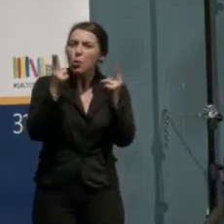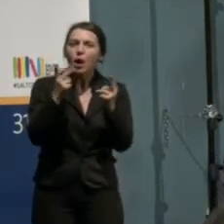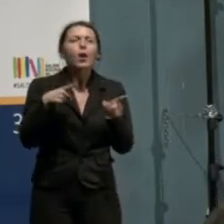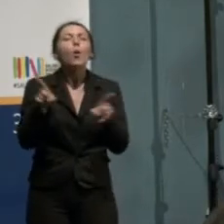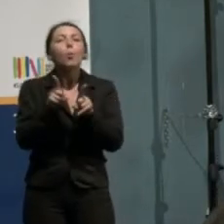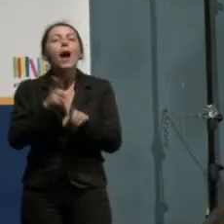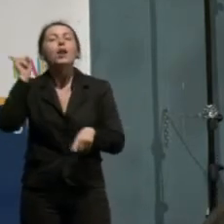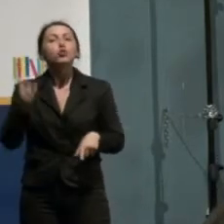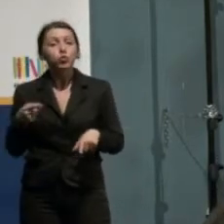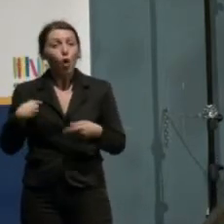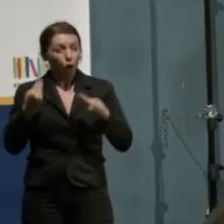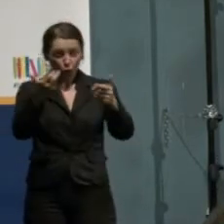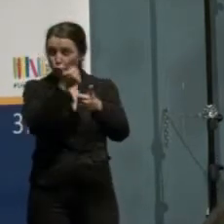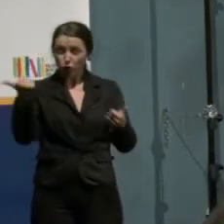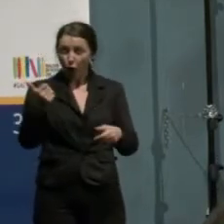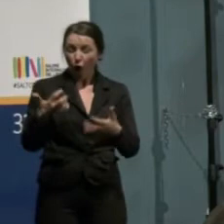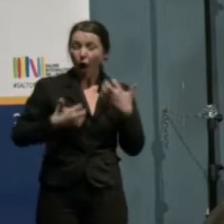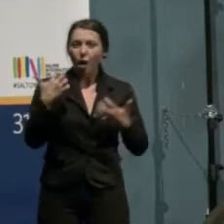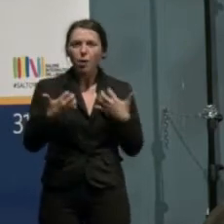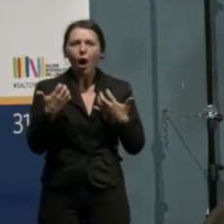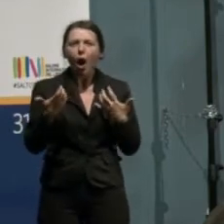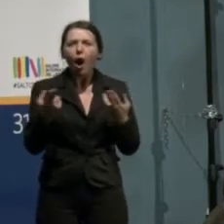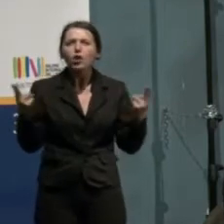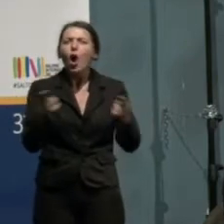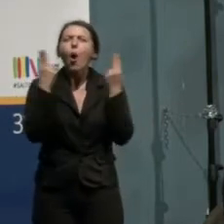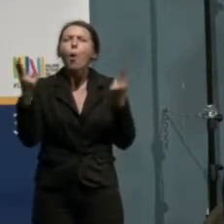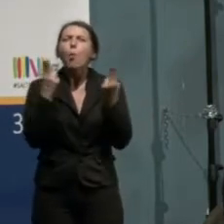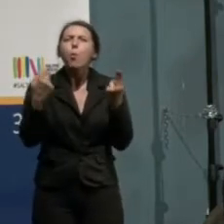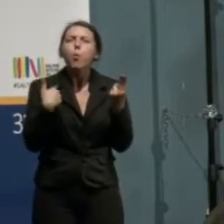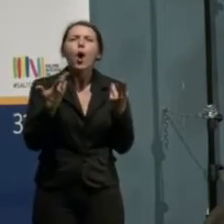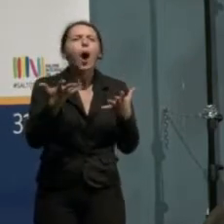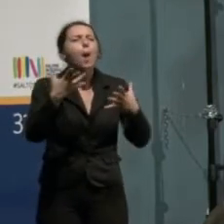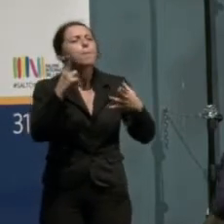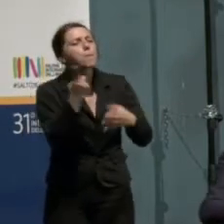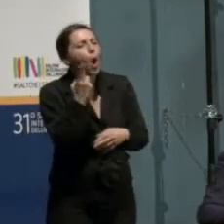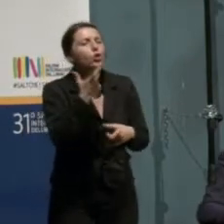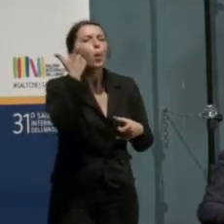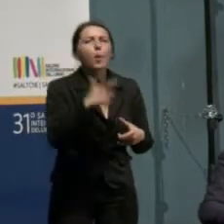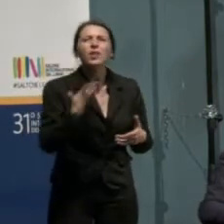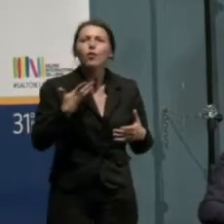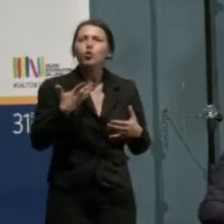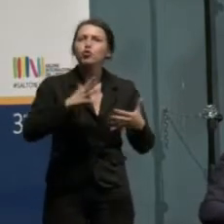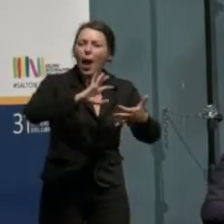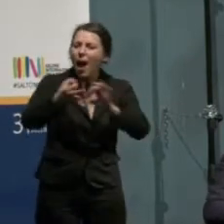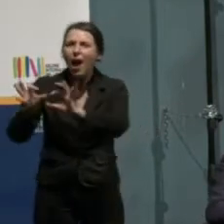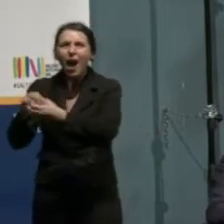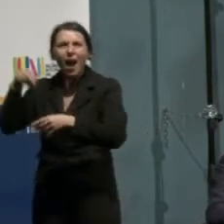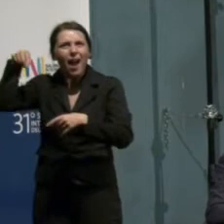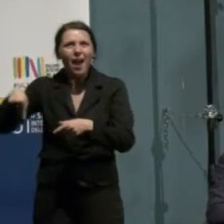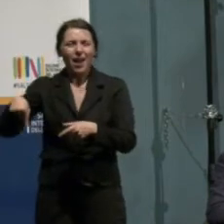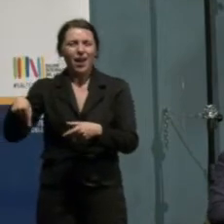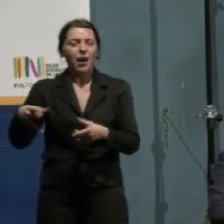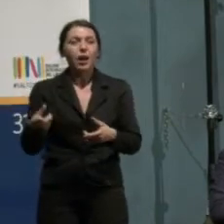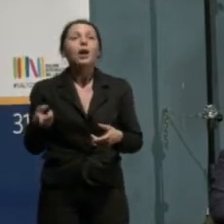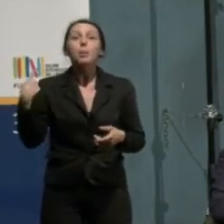non ti consento di capire che muore dentro un meccanismo che stritola migliaia di persone questo era roberto morrione un uomo che aveva nel